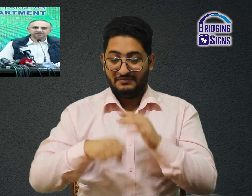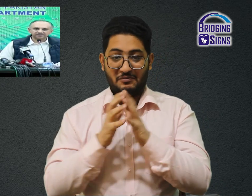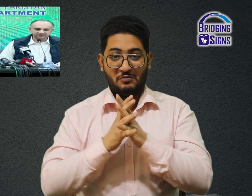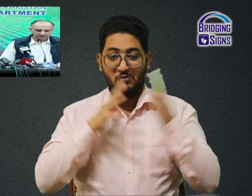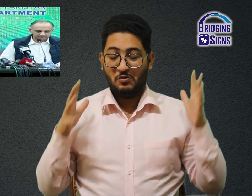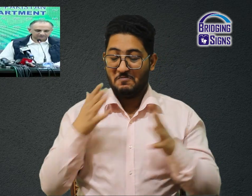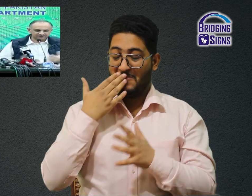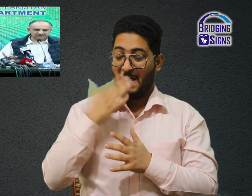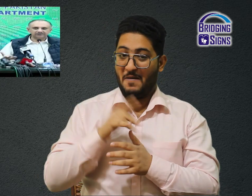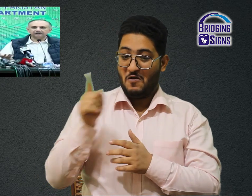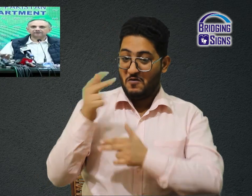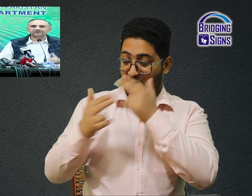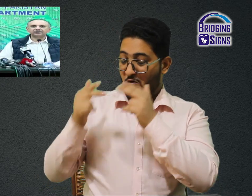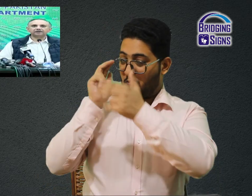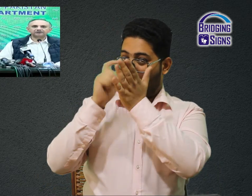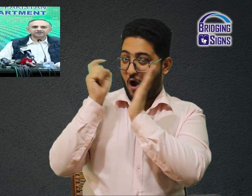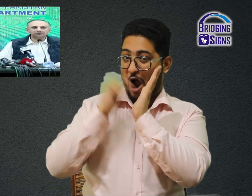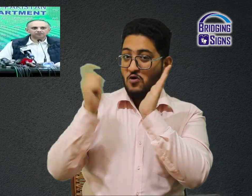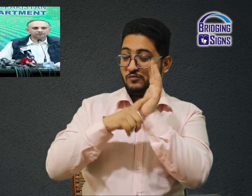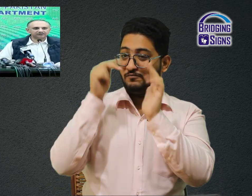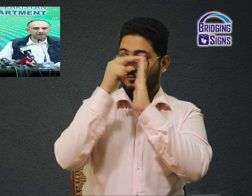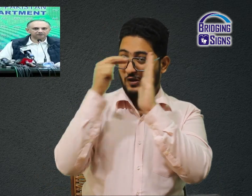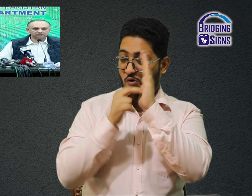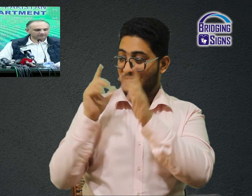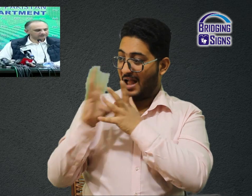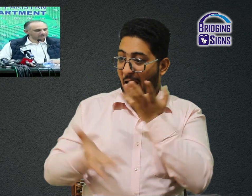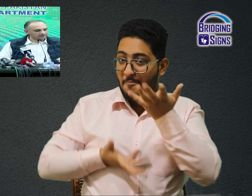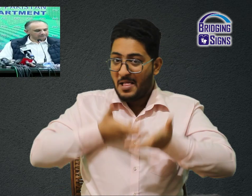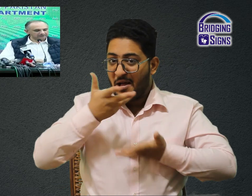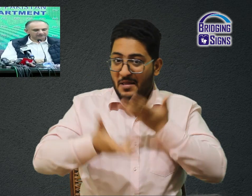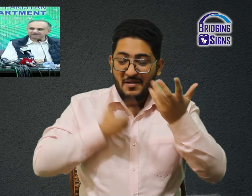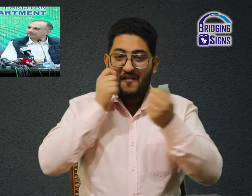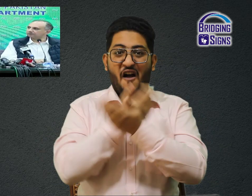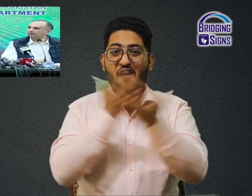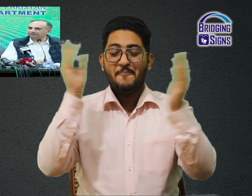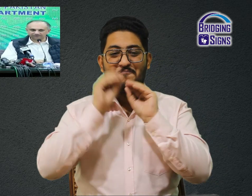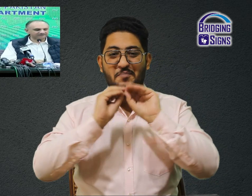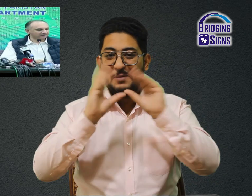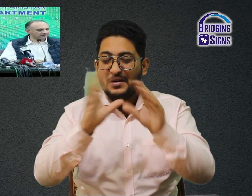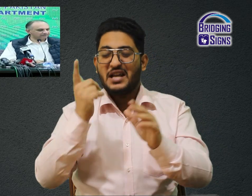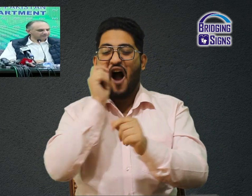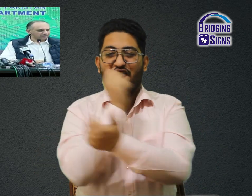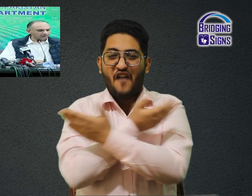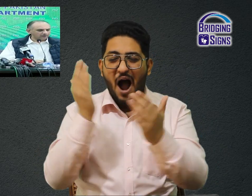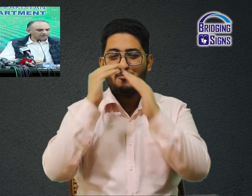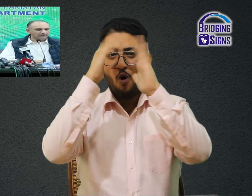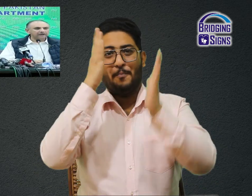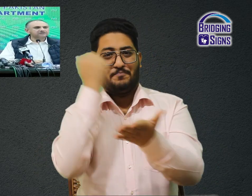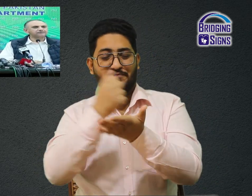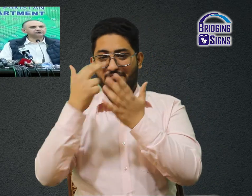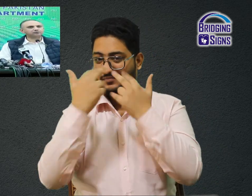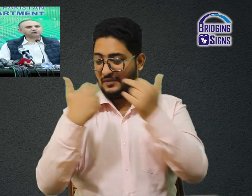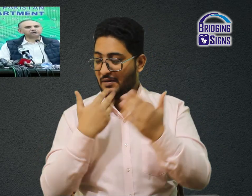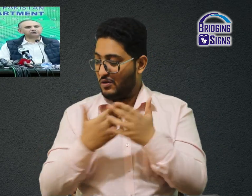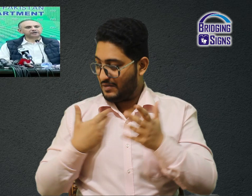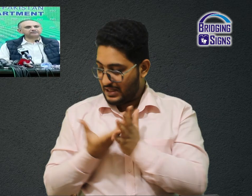बड़े अहसन तरीके से स्टेज सेट किया और सारे नाज़रीन को, सामीन को और हमारे मीडिया के साथियों को आपने ब्रीफ कर दिया। मैं